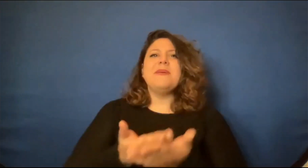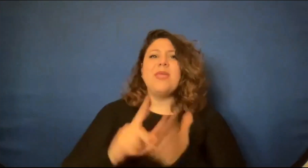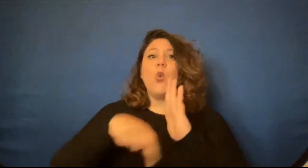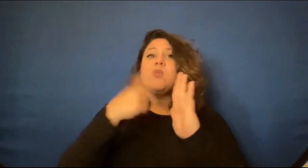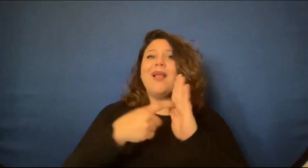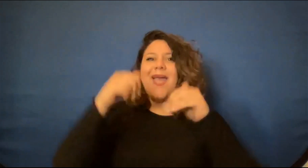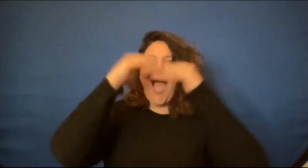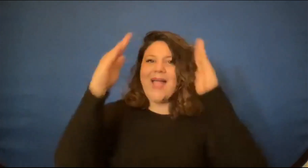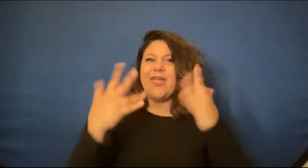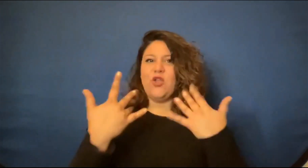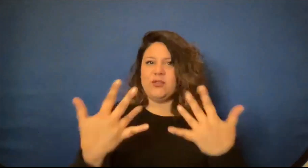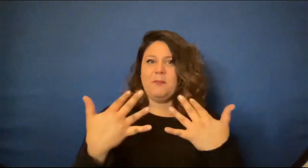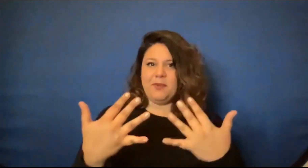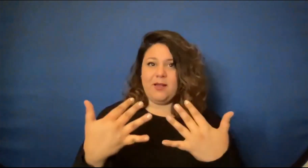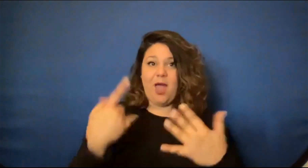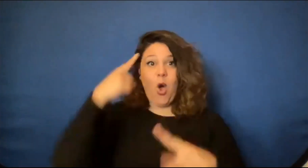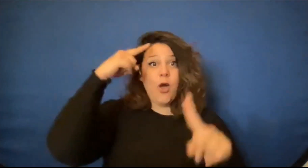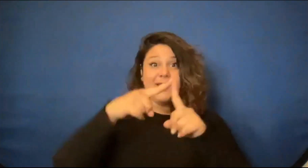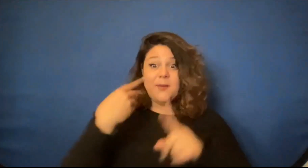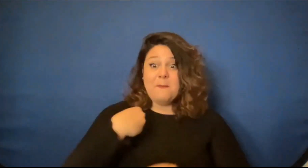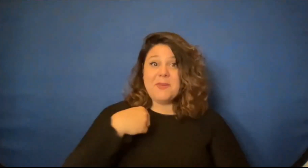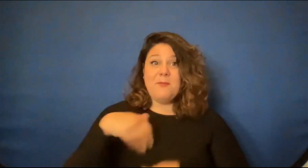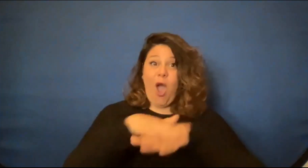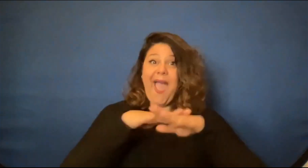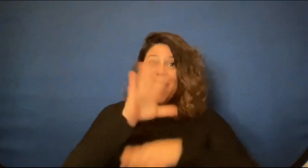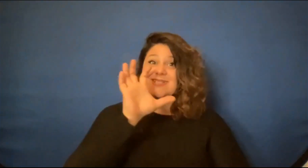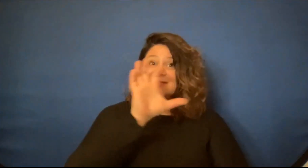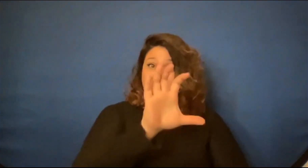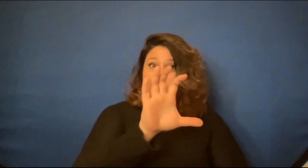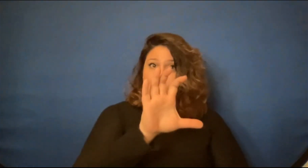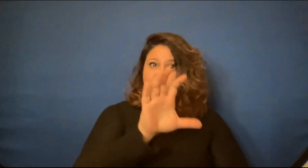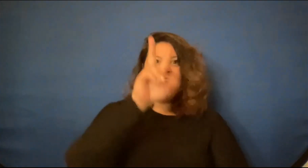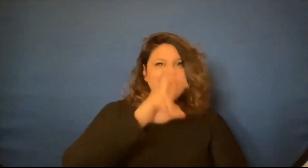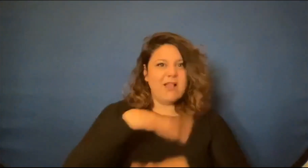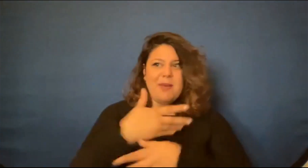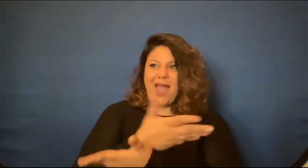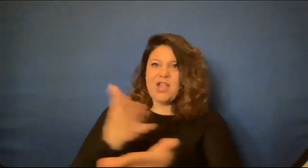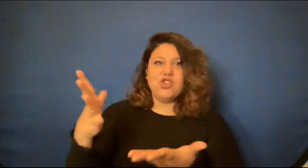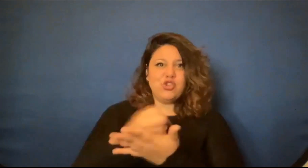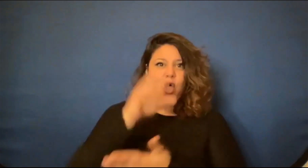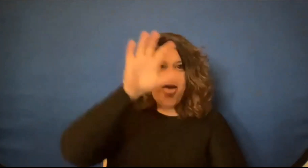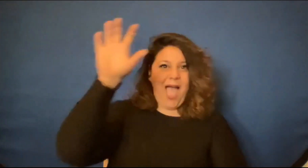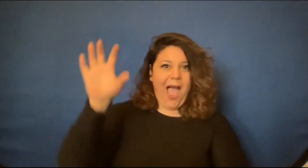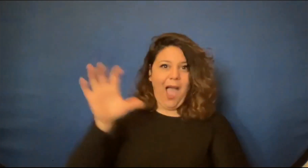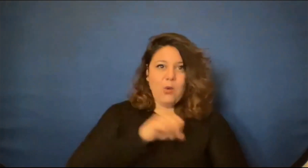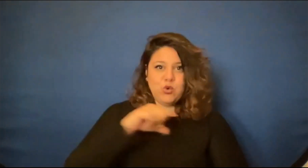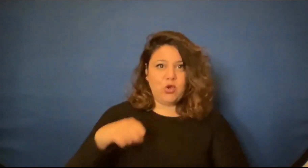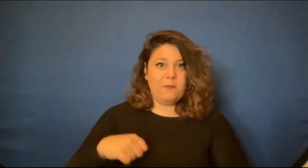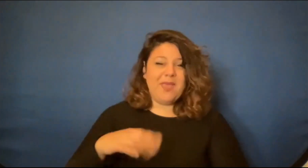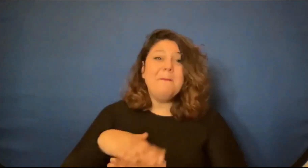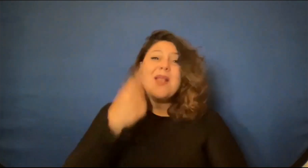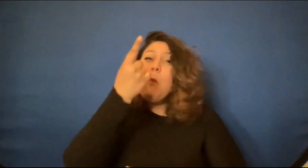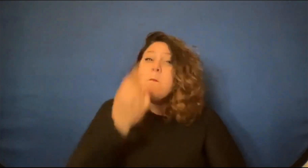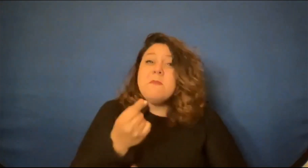temprana que desde el Estado sirva para todas las autonomías como mínimo para el cumplimiento de unos